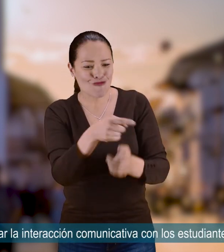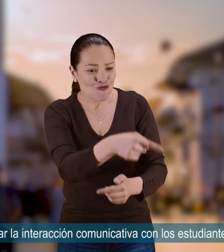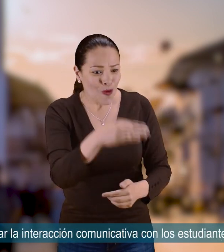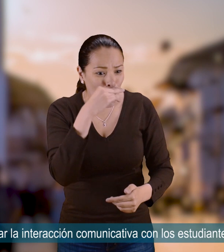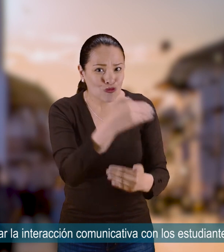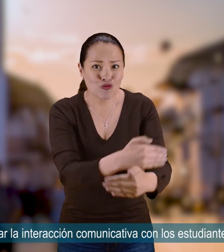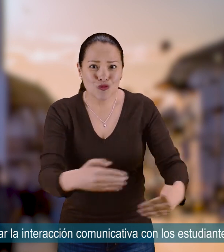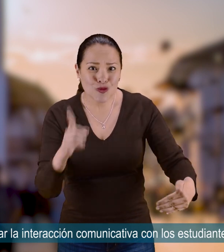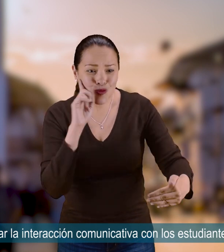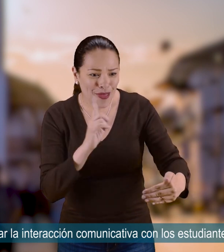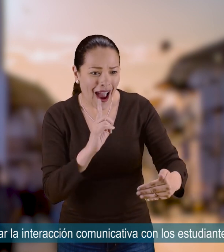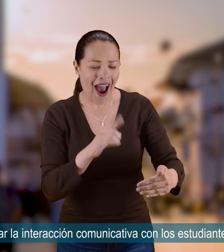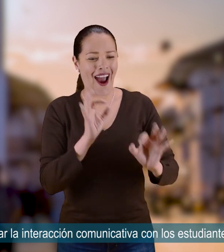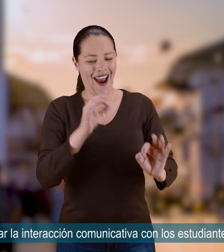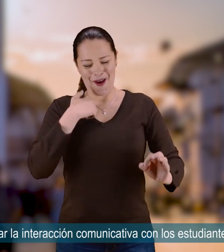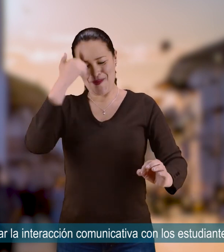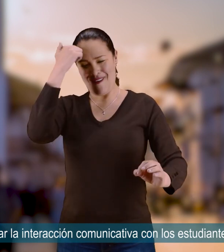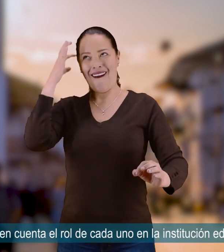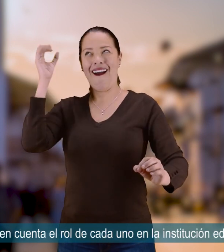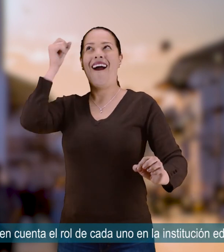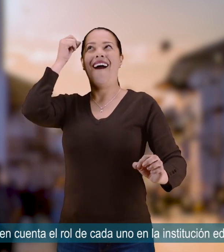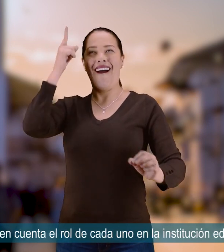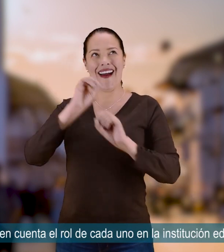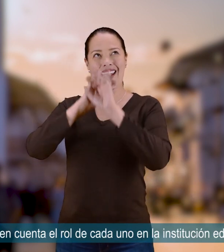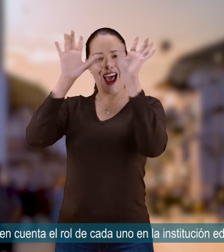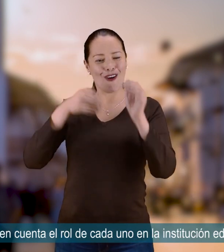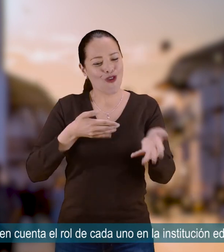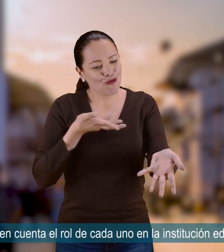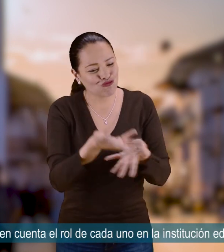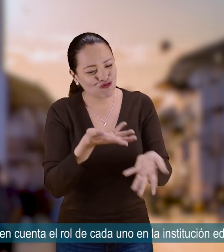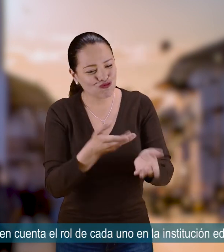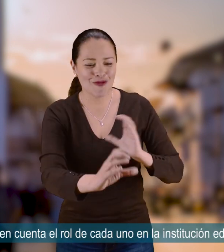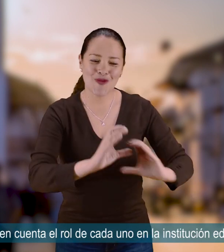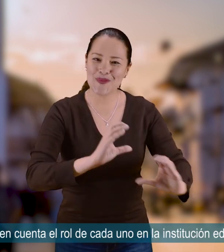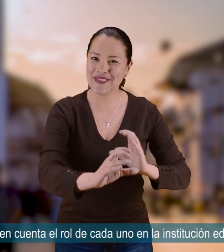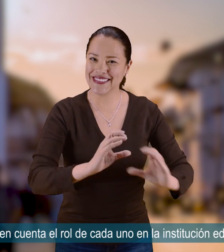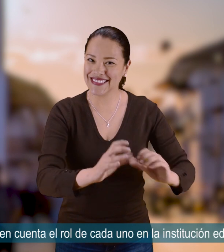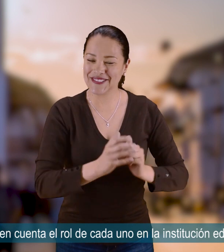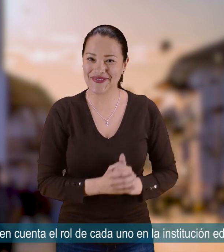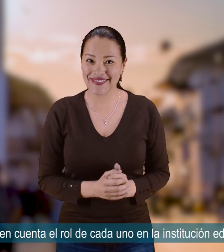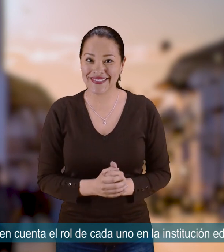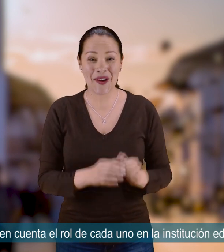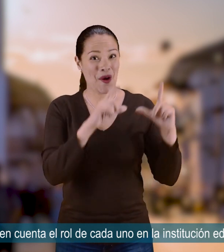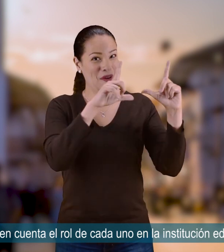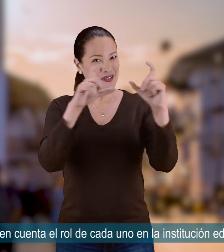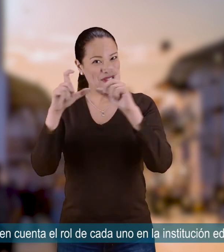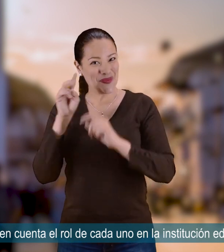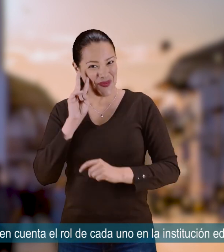claridad en la lengua de señas para mejorar la interacción comunicativa con los estudiantes sordos. Teniendo en cuenta el rol de cada uno en la institución educativa,